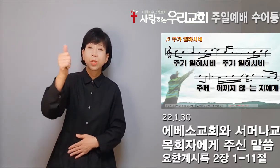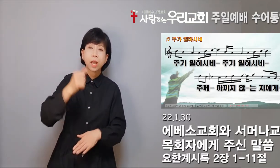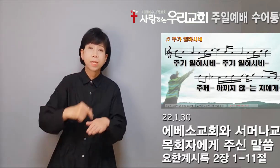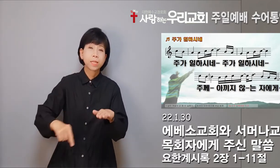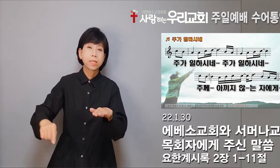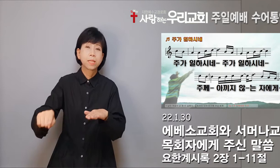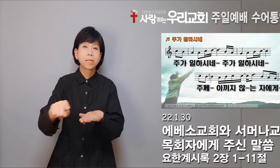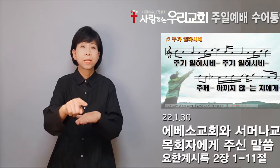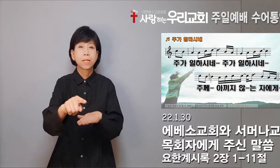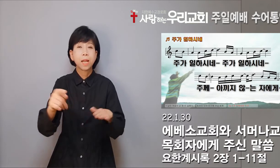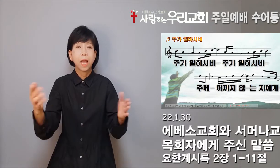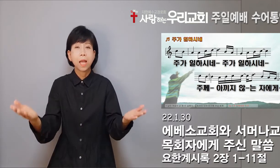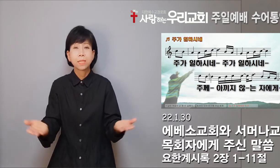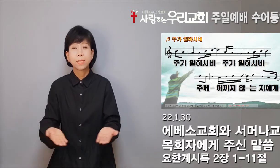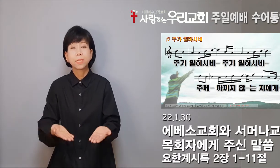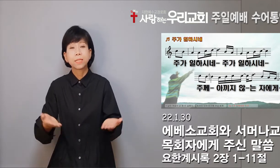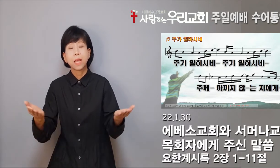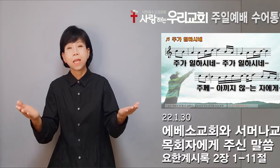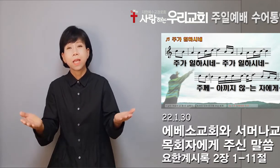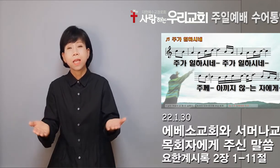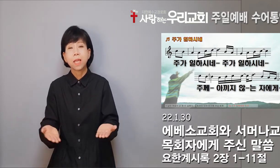일하시네 주가